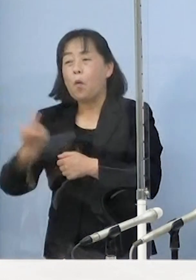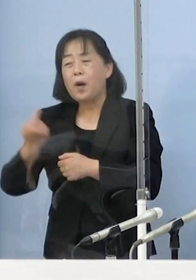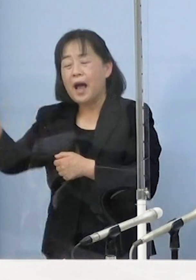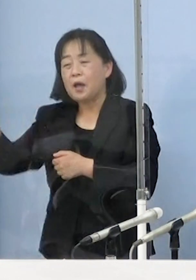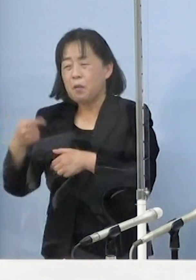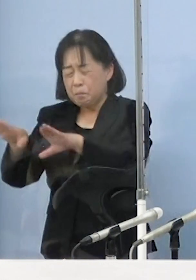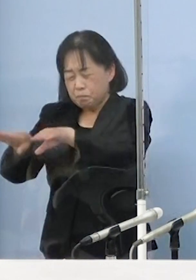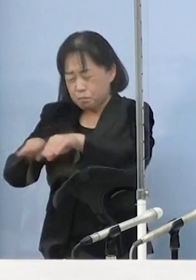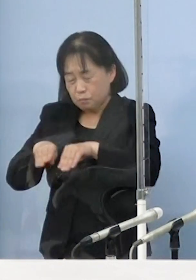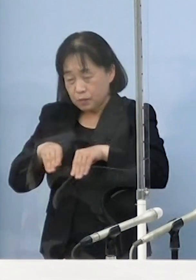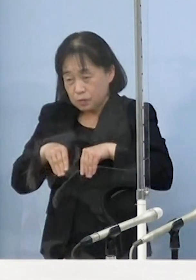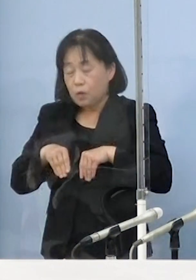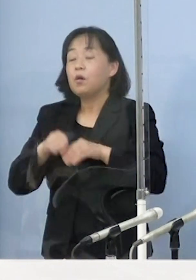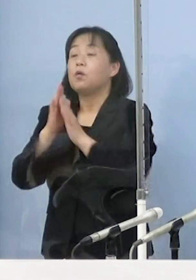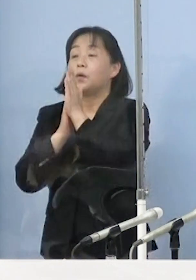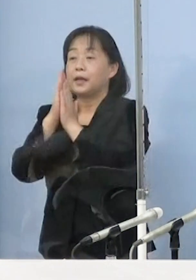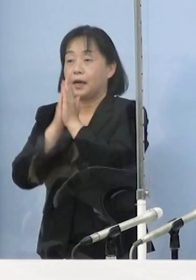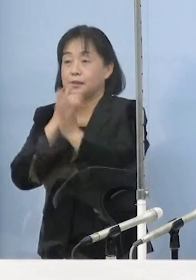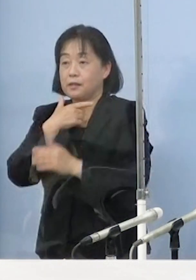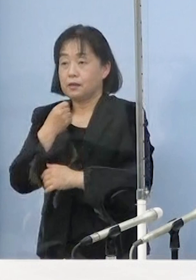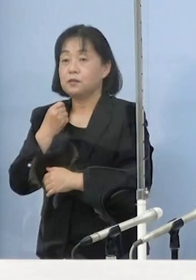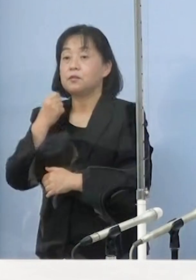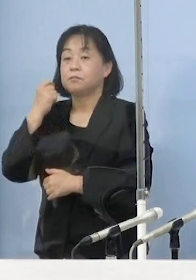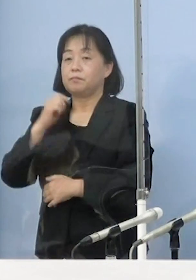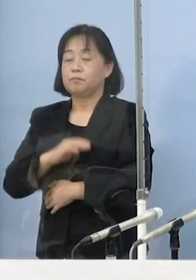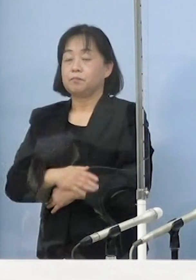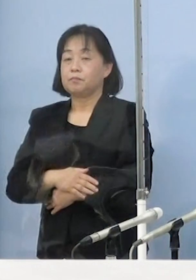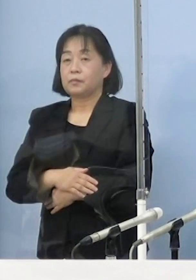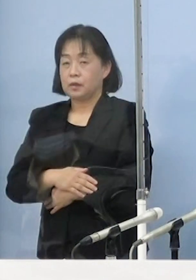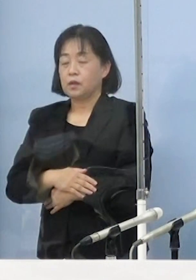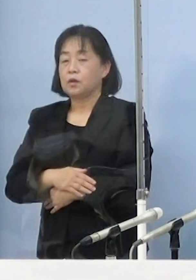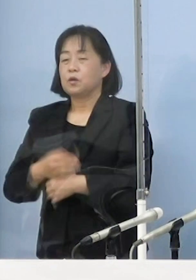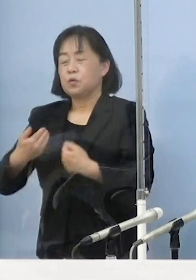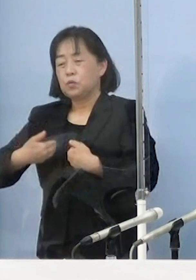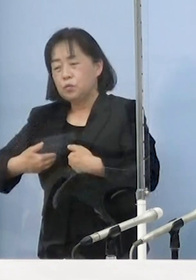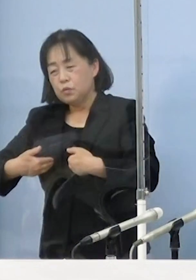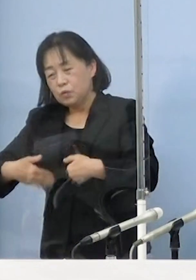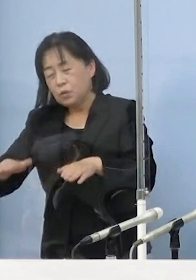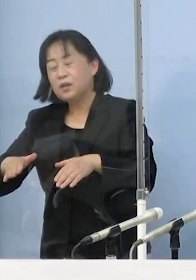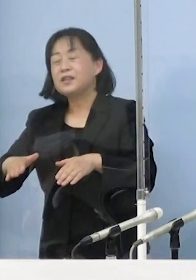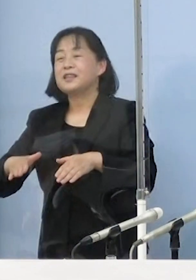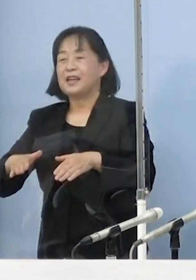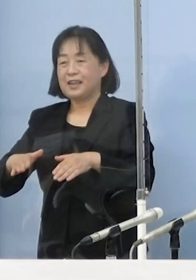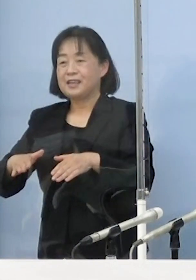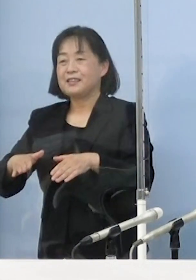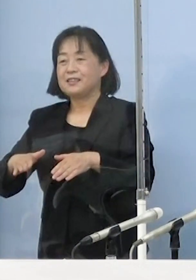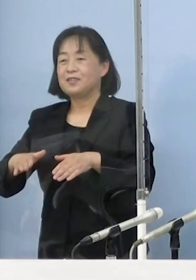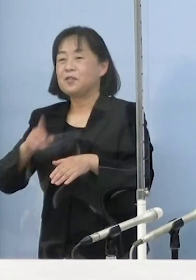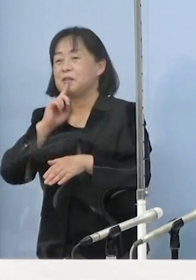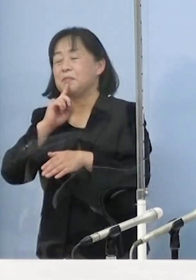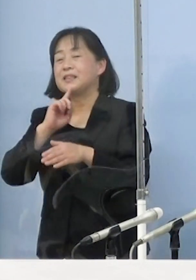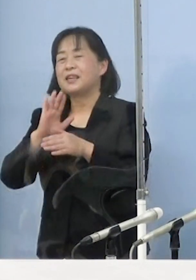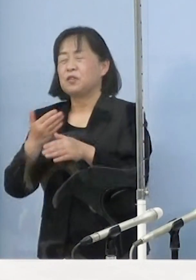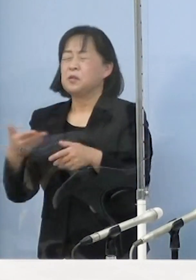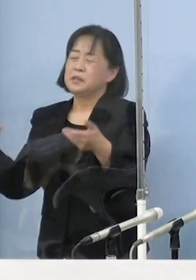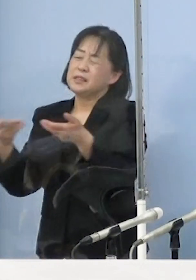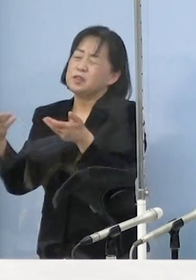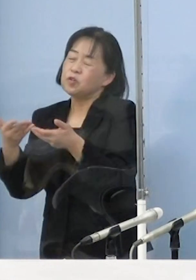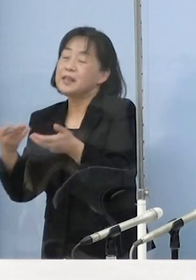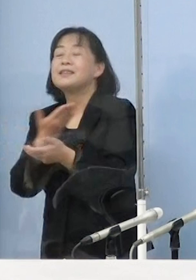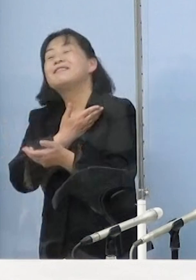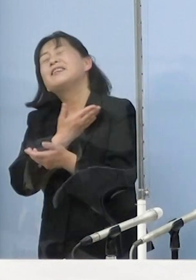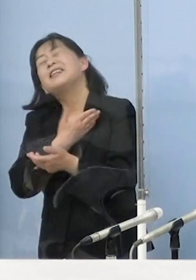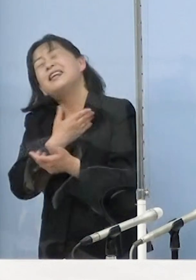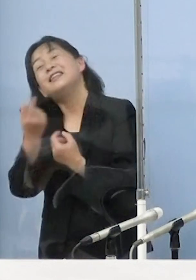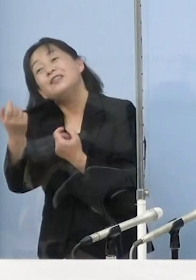自粛をお願いをいたしたいと思います。不要不急と申し上げましたので、仕事の関係だったらしょうがないでしょう、ま